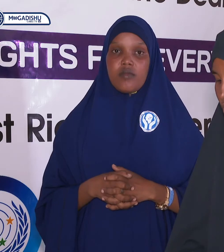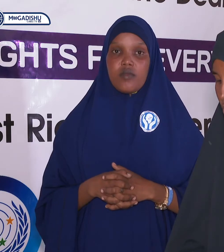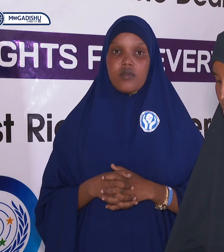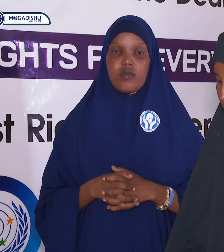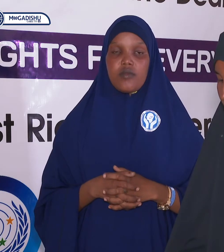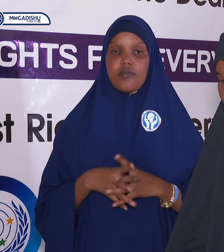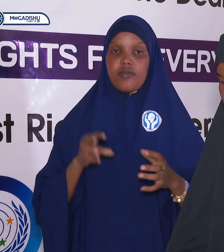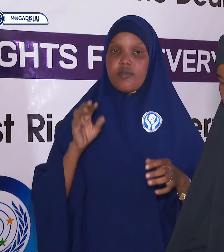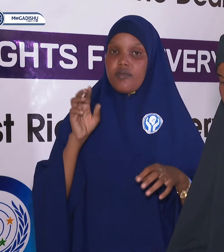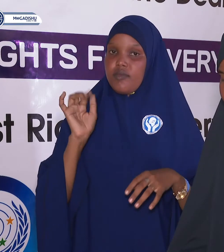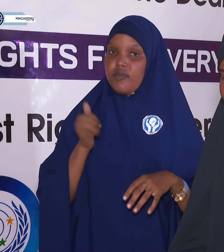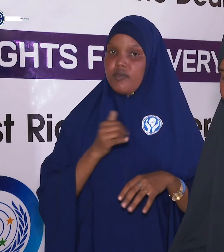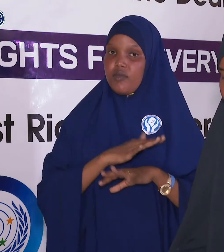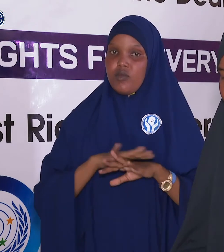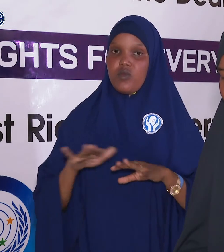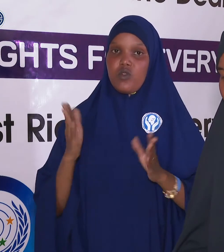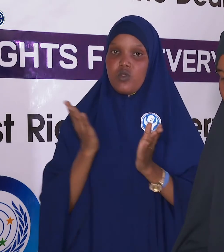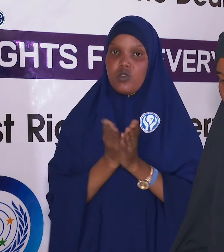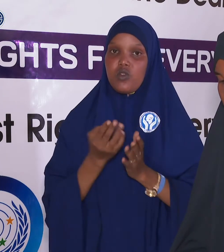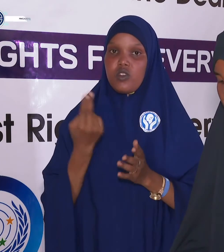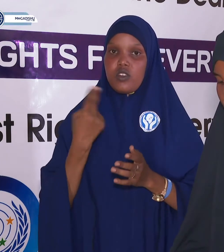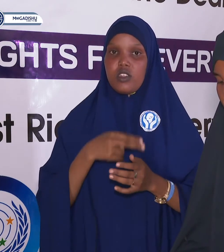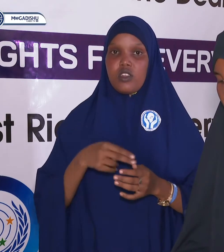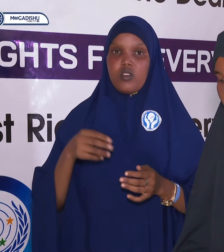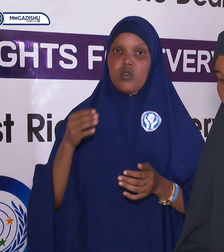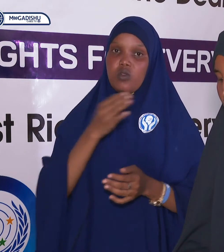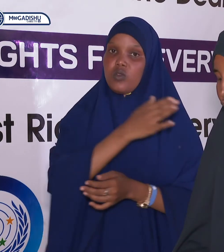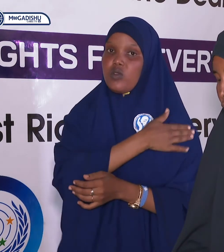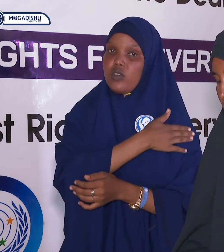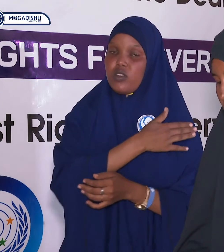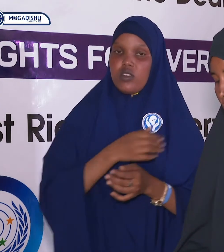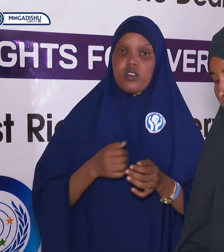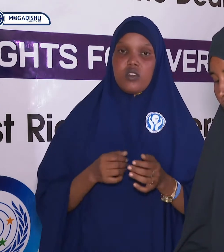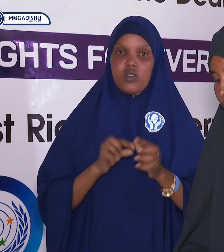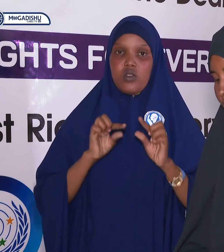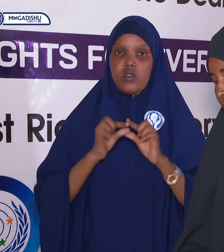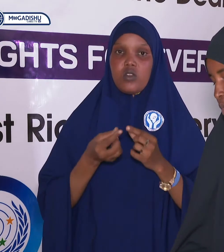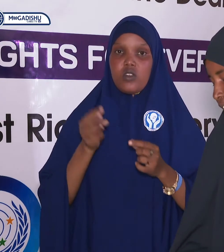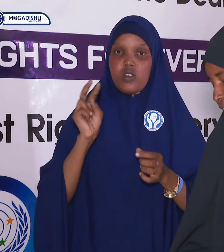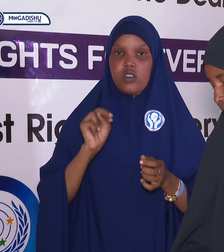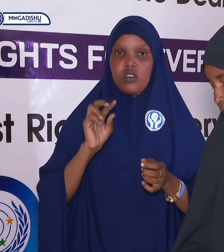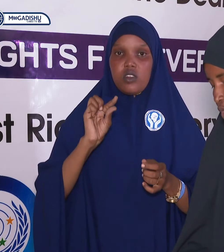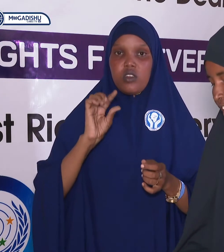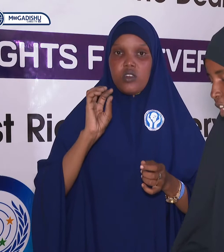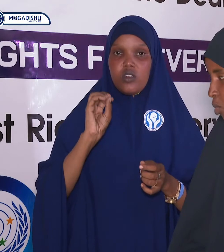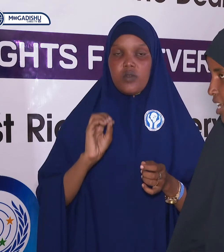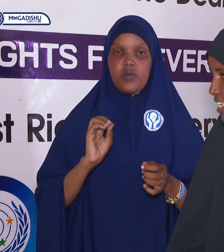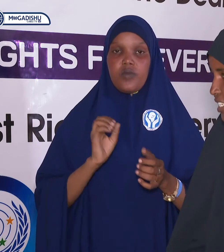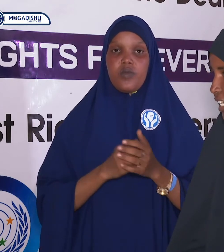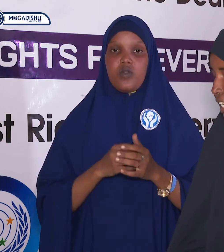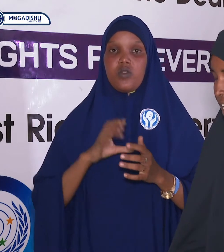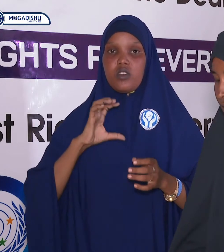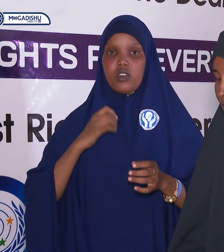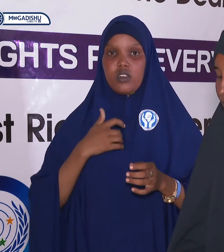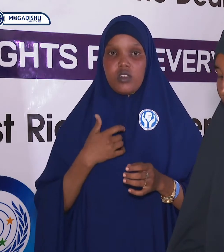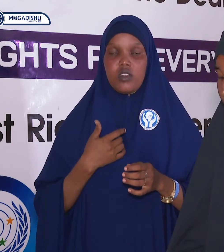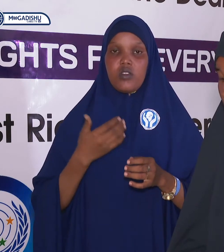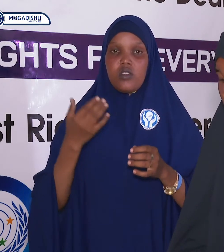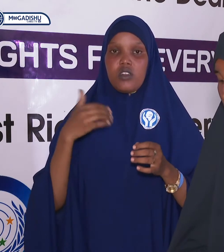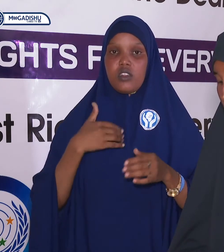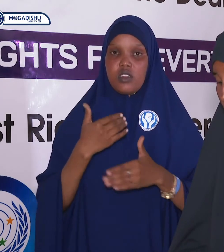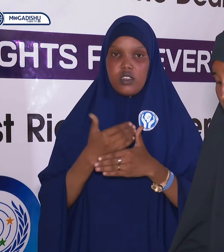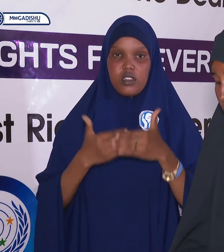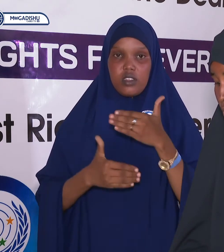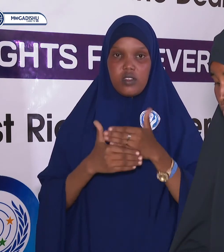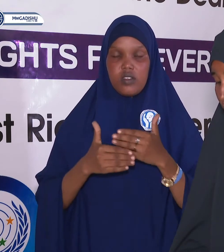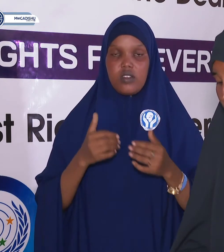ma jiro iskuulka hay-ado uu ku tiirsan yahay marka laga soo tago urur NGO waa aan inagu leenahayn oo aan inagu aasaasnay